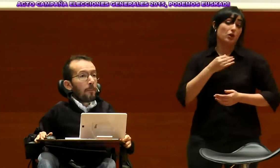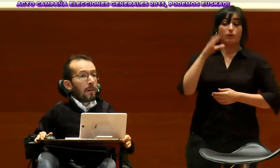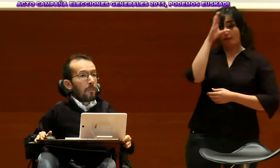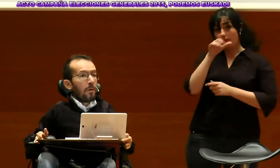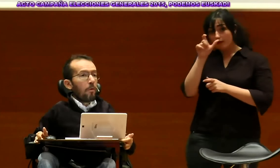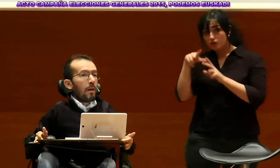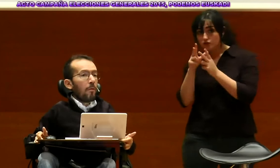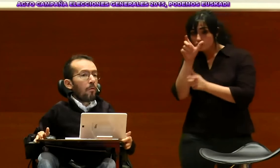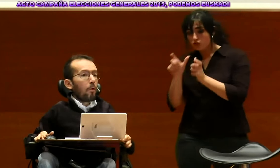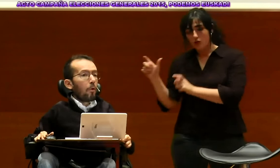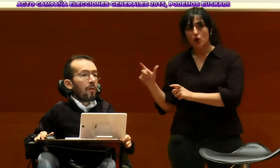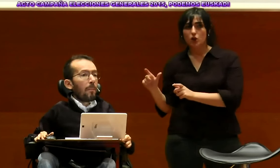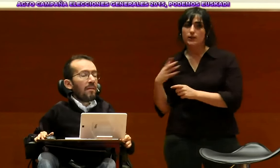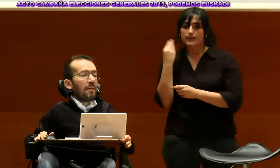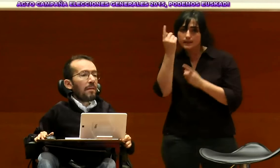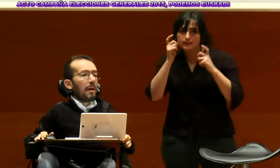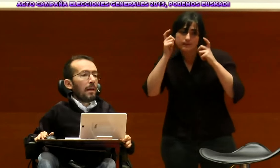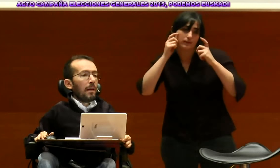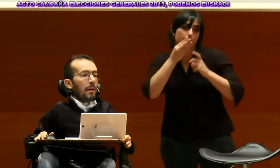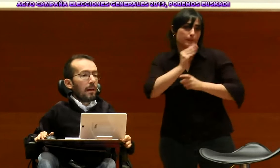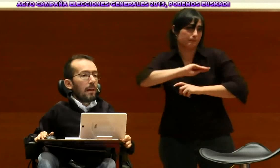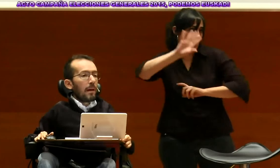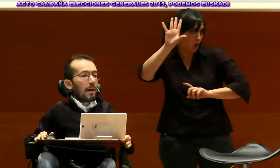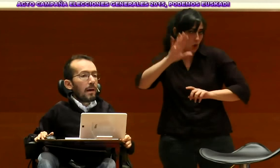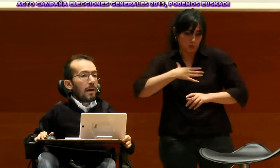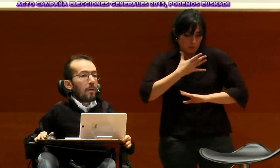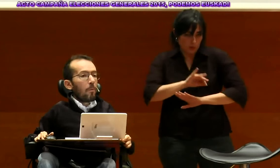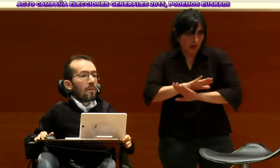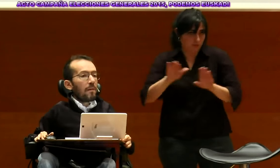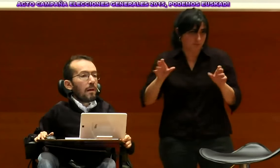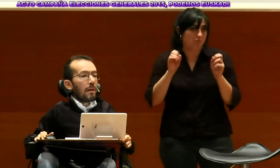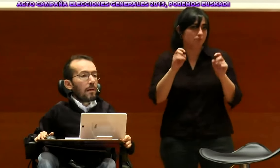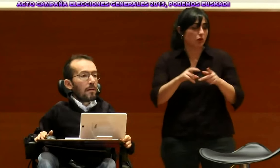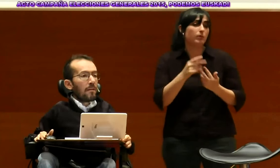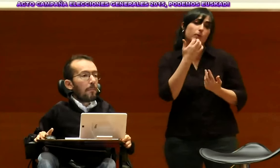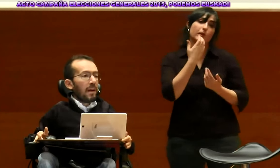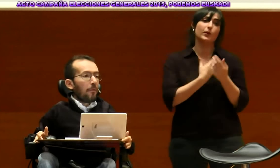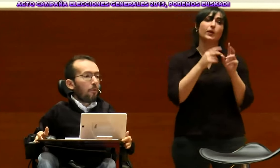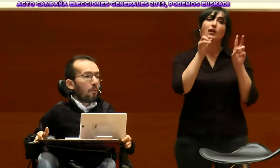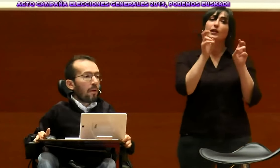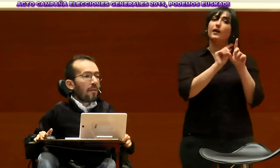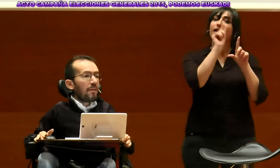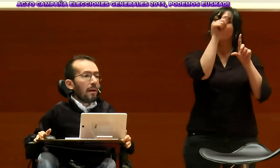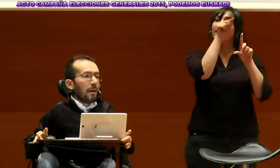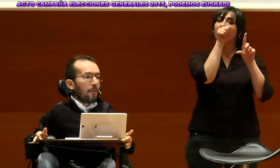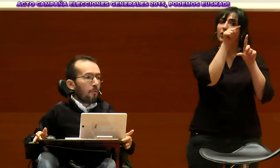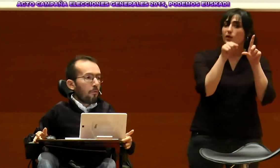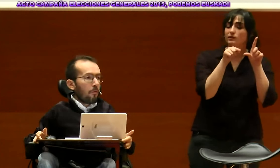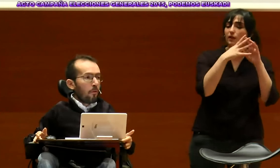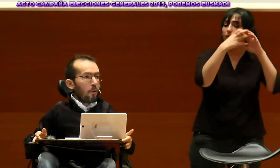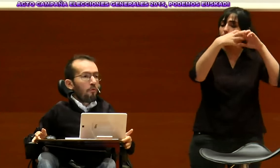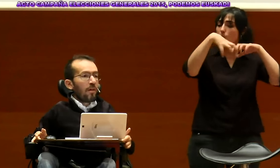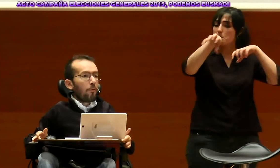posible. Pero claro, lo de presentar la encuesta separando y